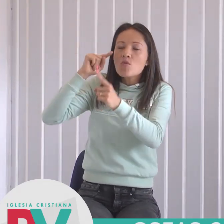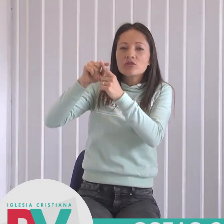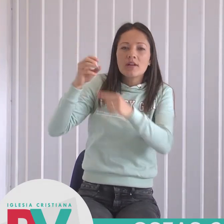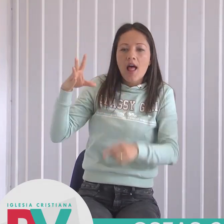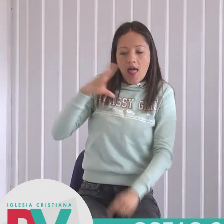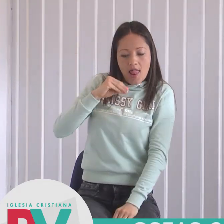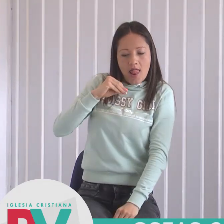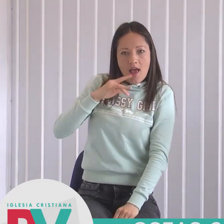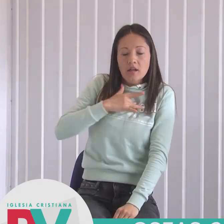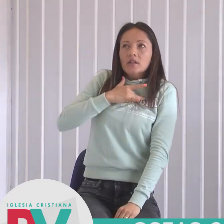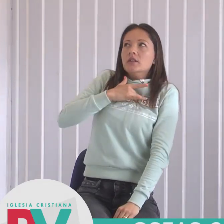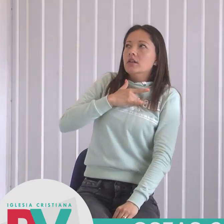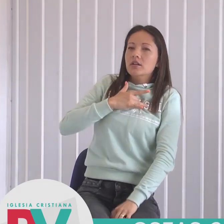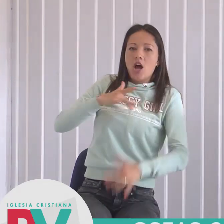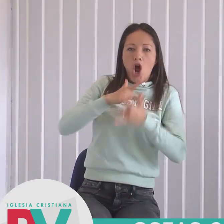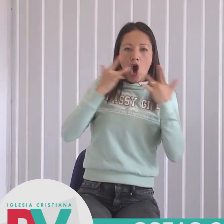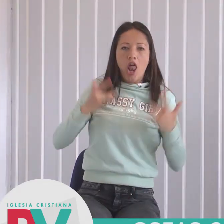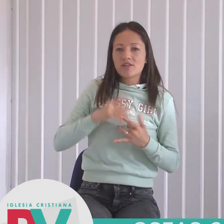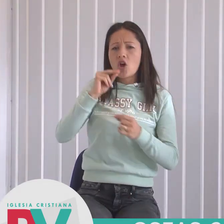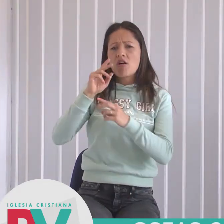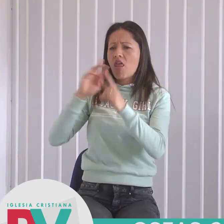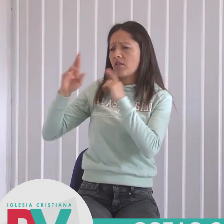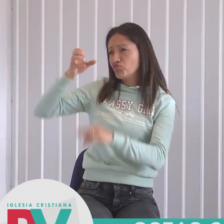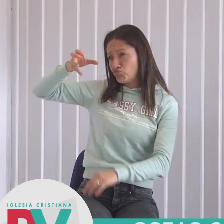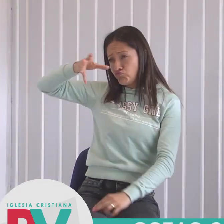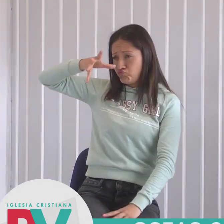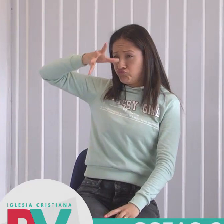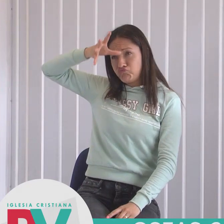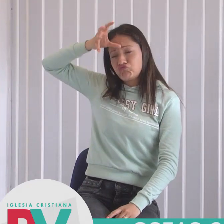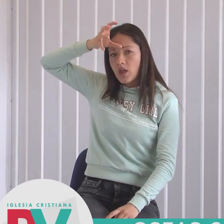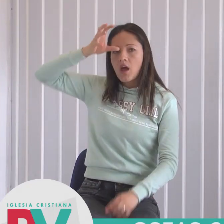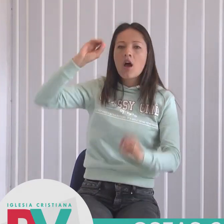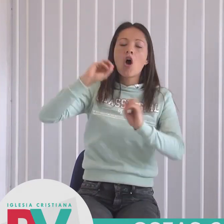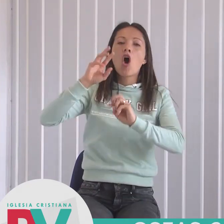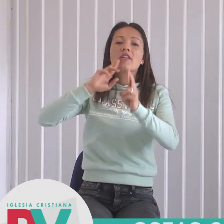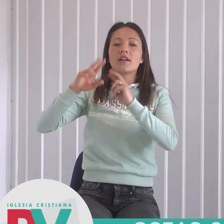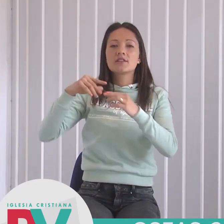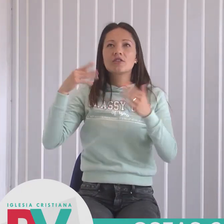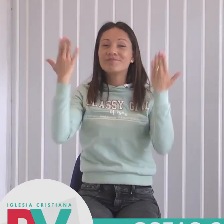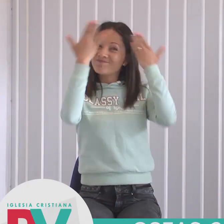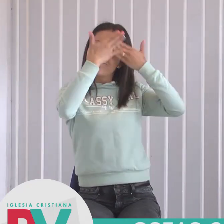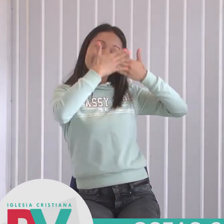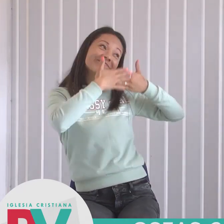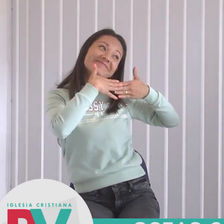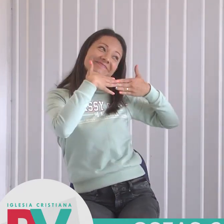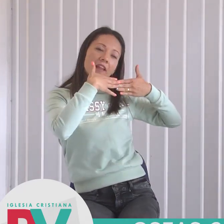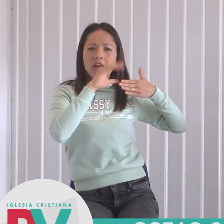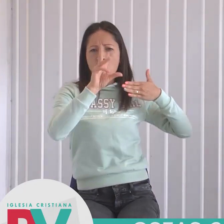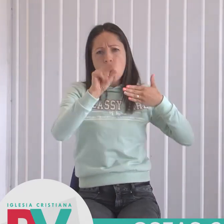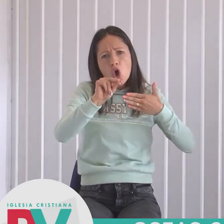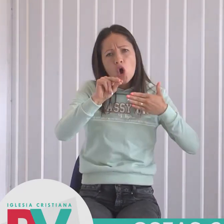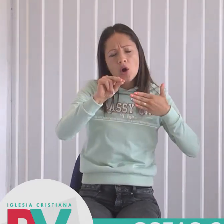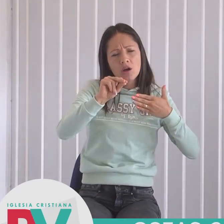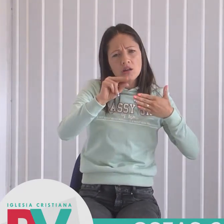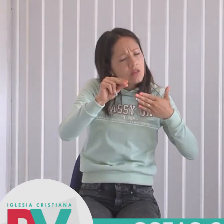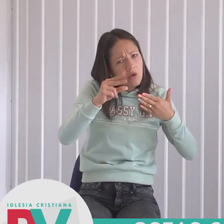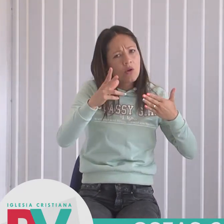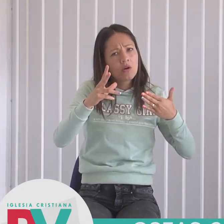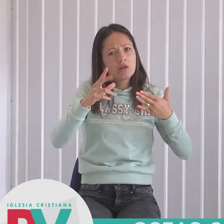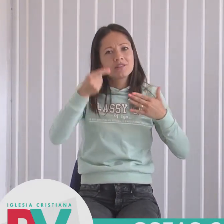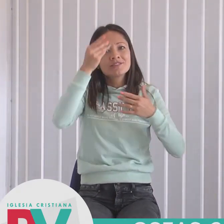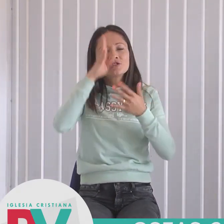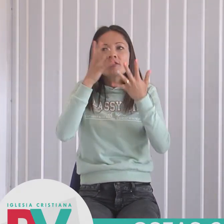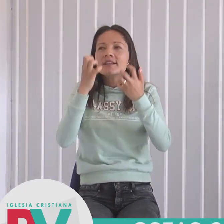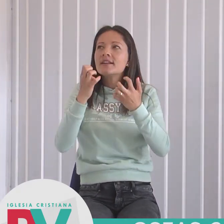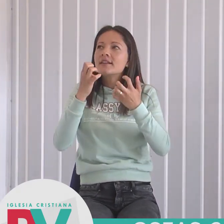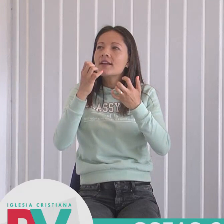corazón. No que sea una relación intelectual, no que sea una relación de apariencia. No, porque a la final, mire,